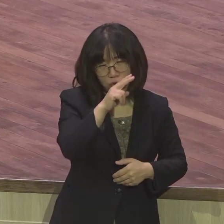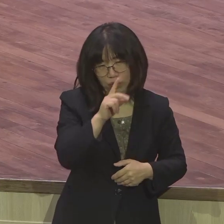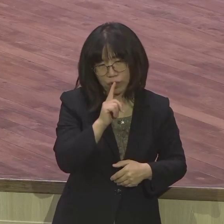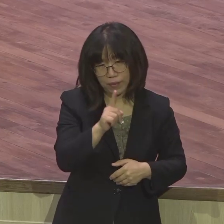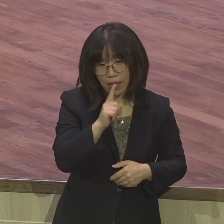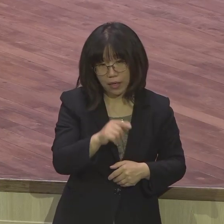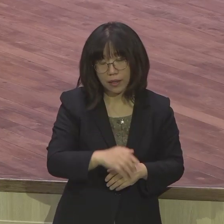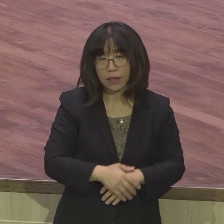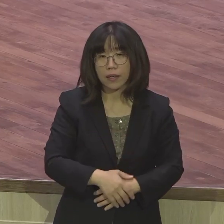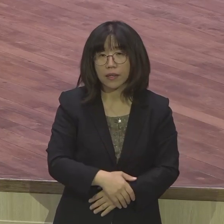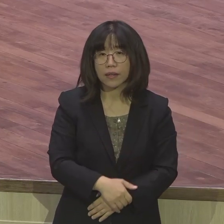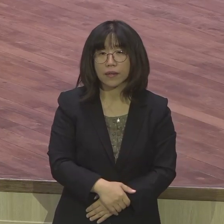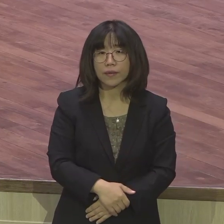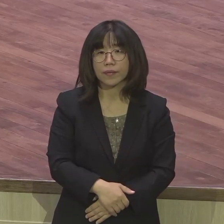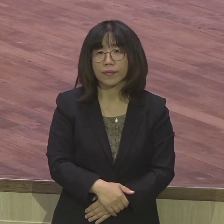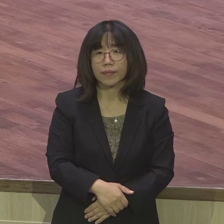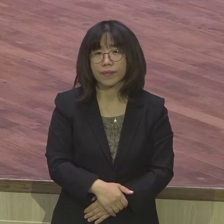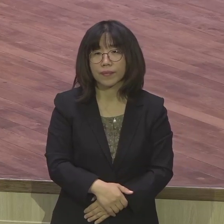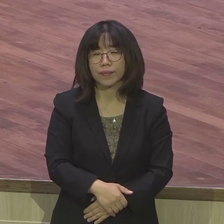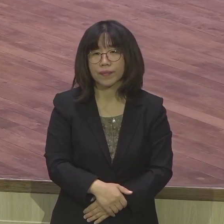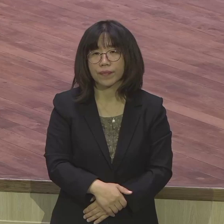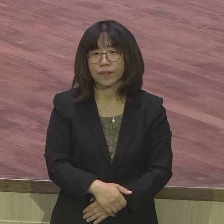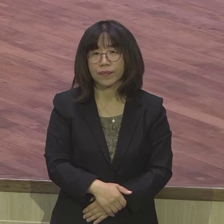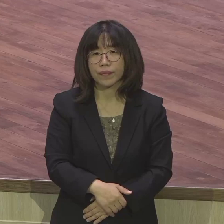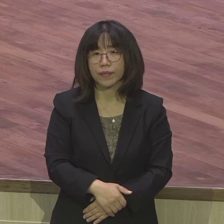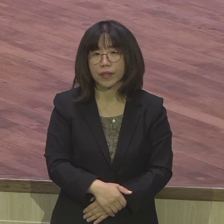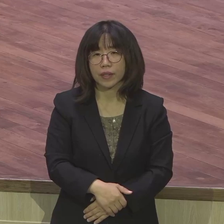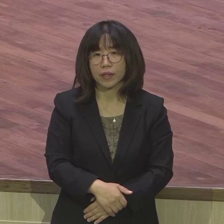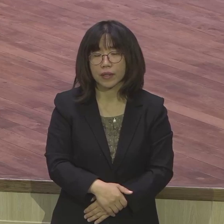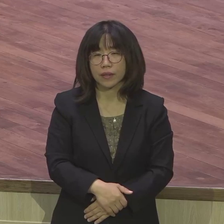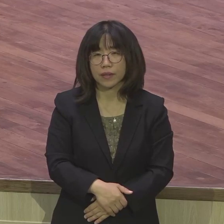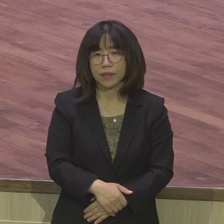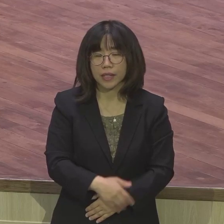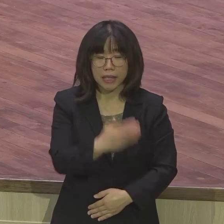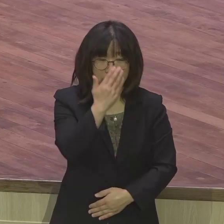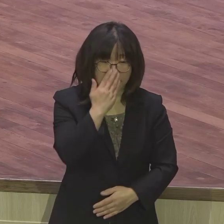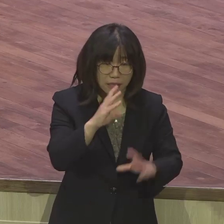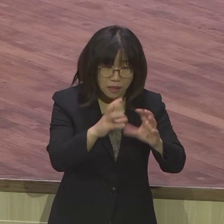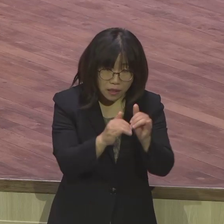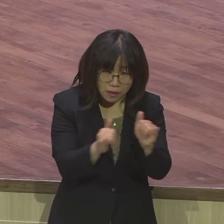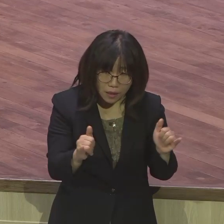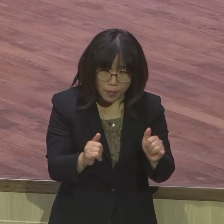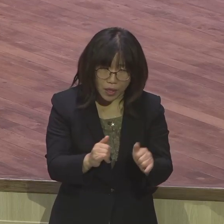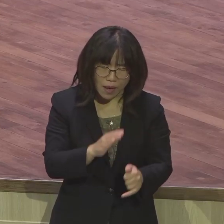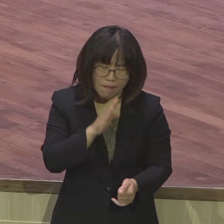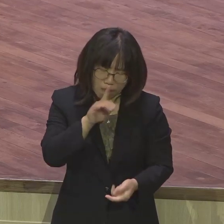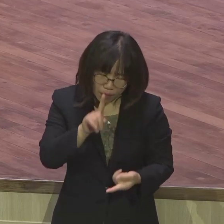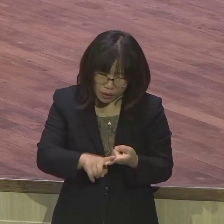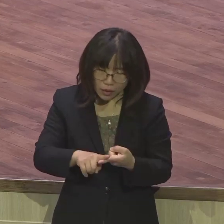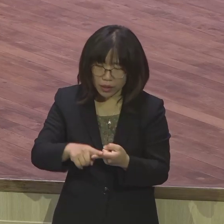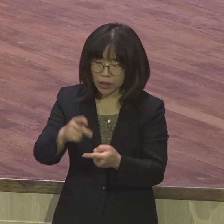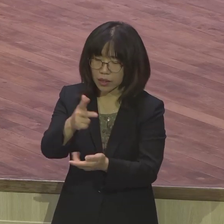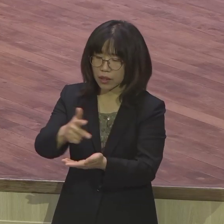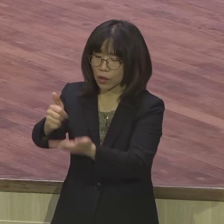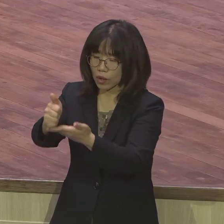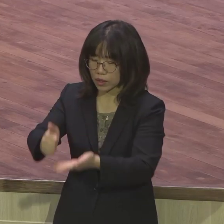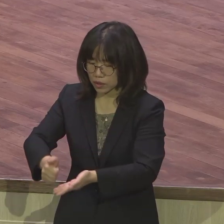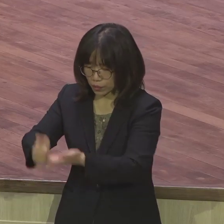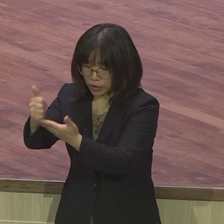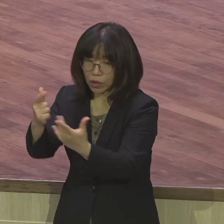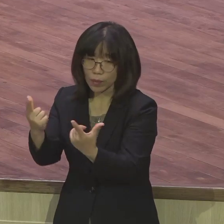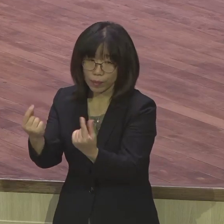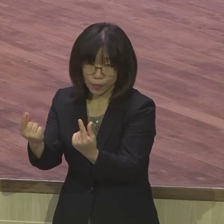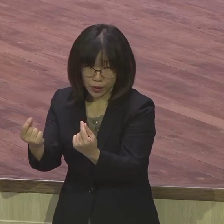의분에서 나오는 그 사역의 열정을 말하는 거예요. 그래서 출애굽기 20장 5절에 보면 하나님을 우상을 섬기는